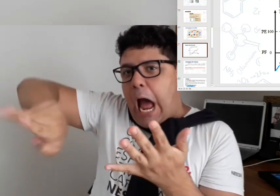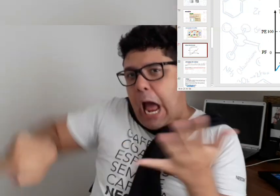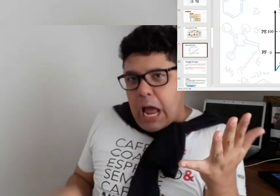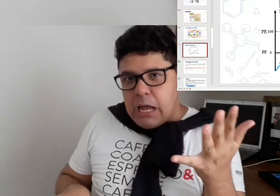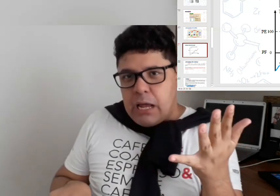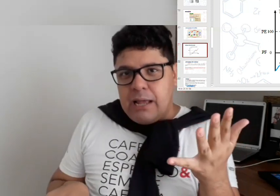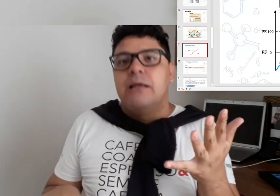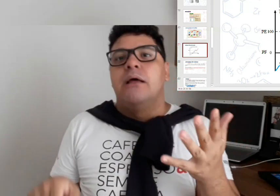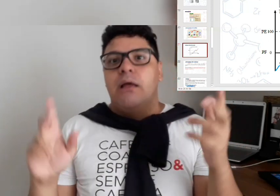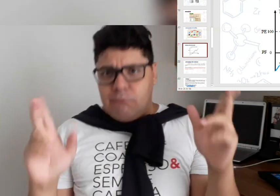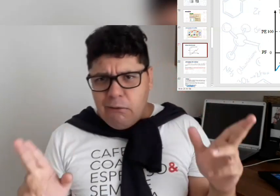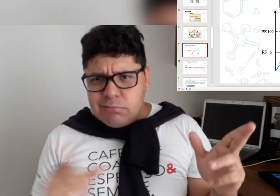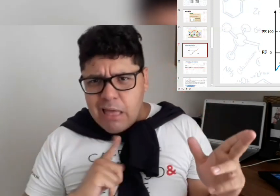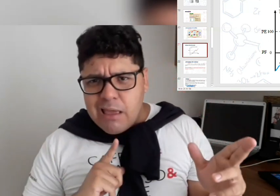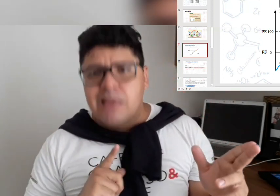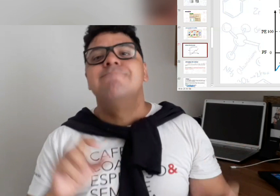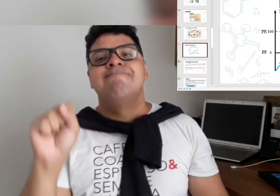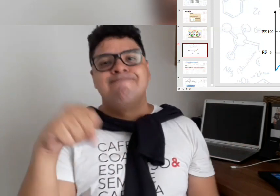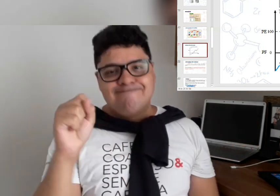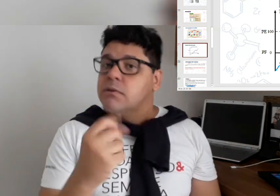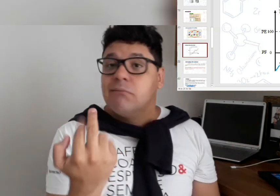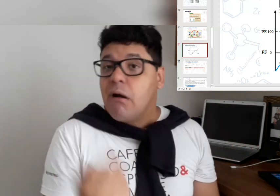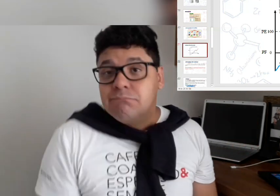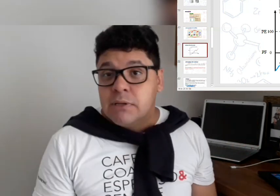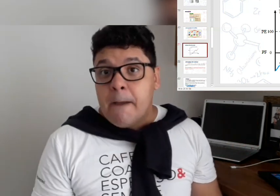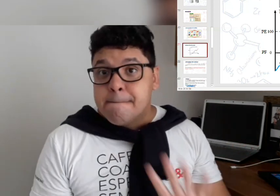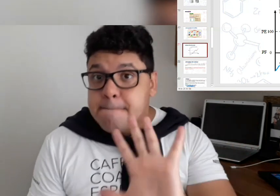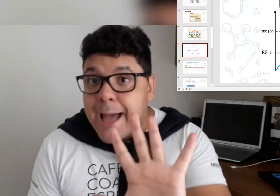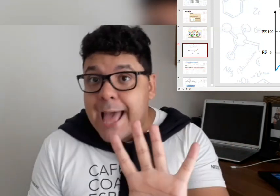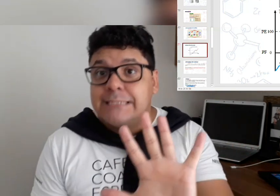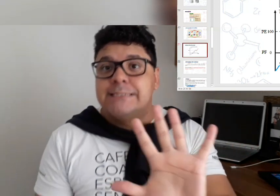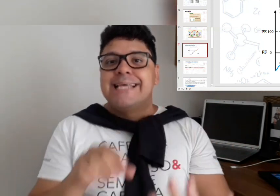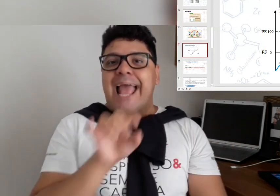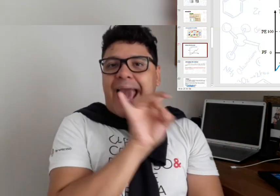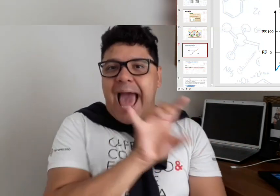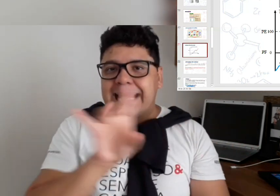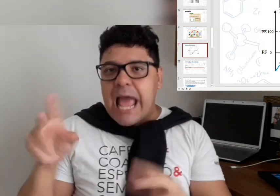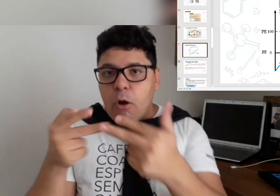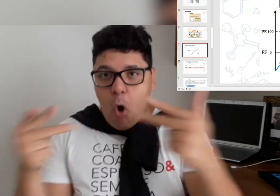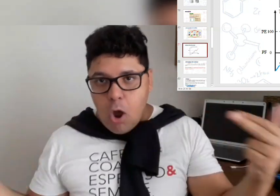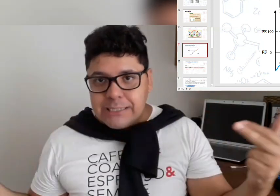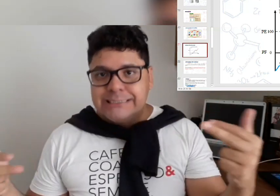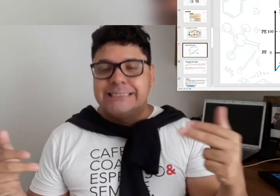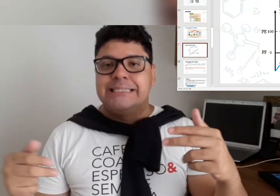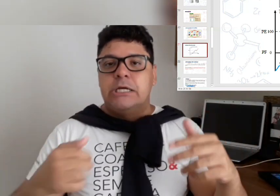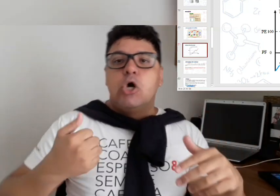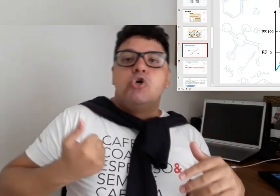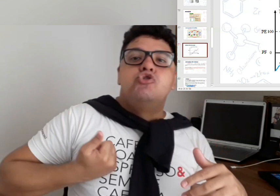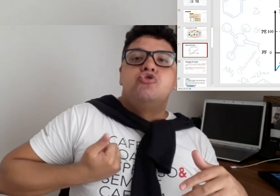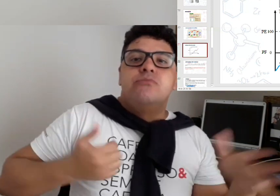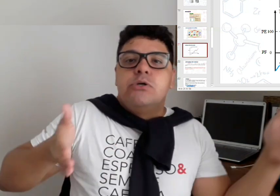fusão e o seu ponto de ebulição pré-definidos, específicos. Essa é uma